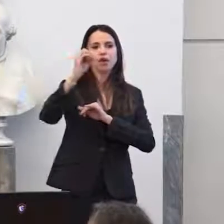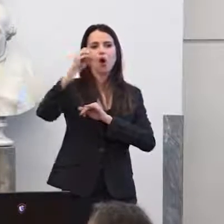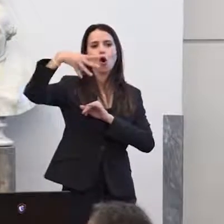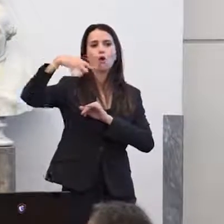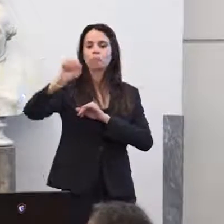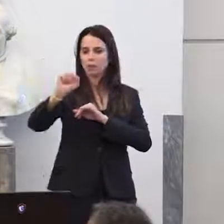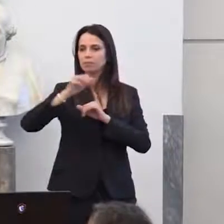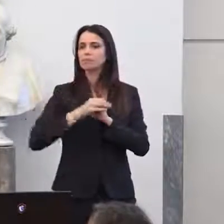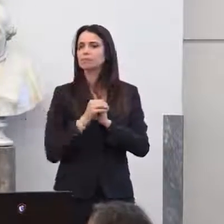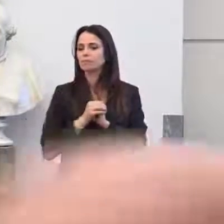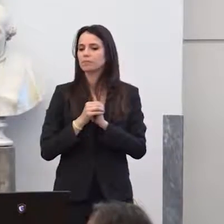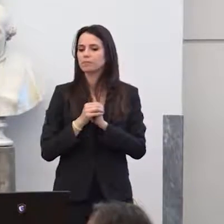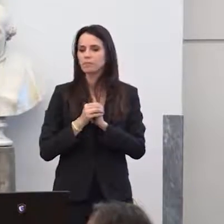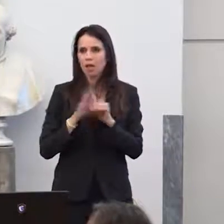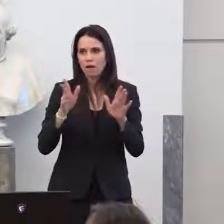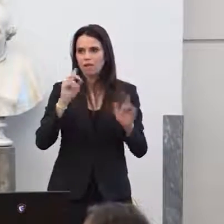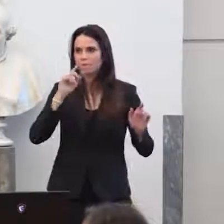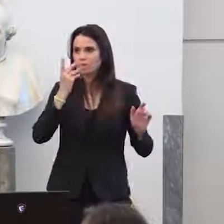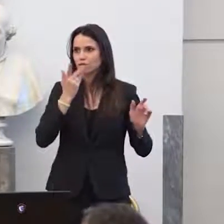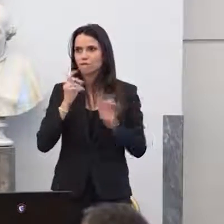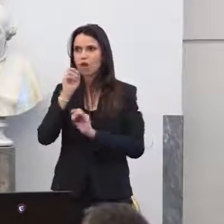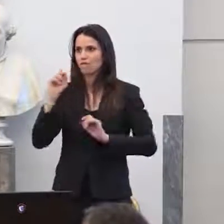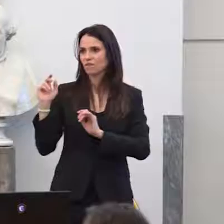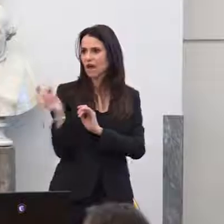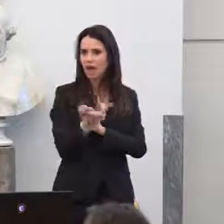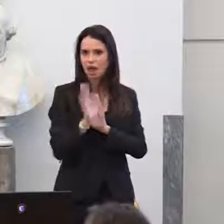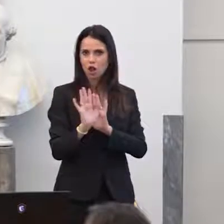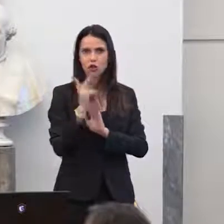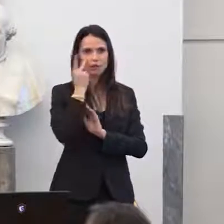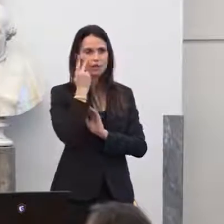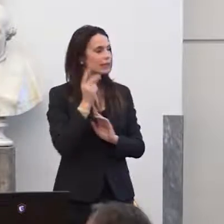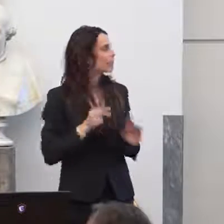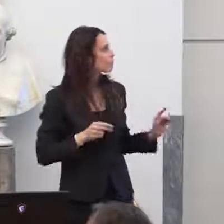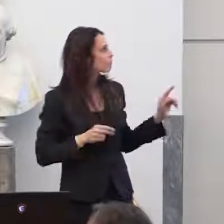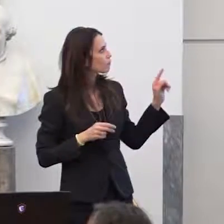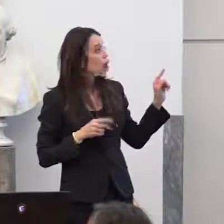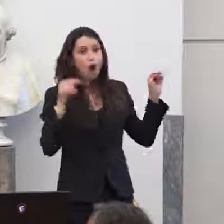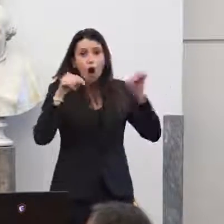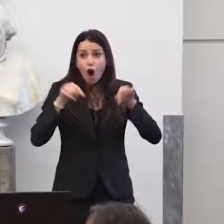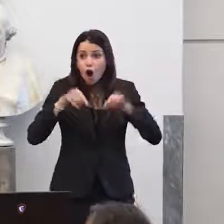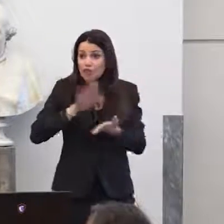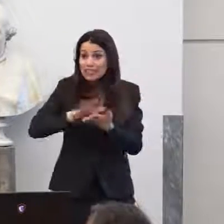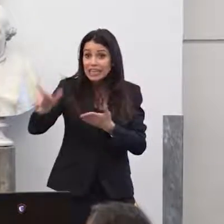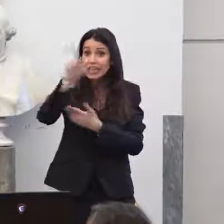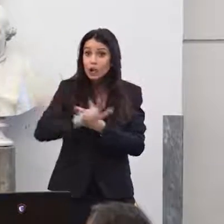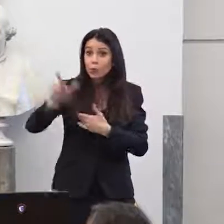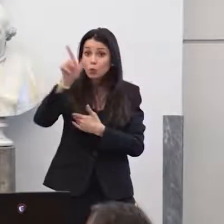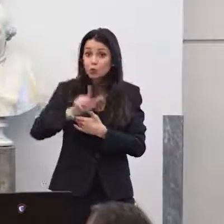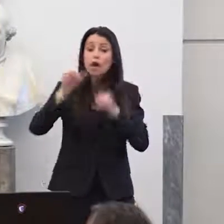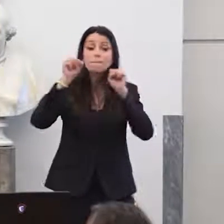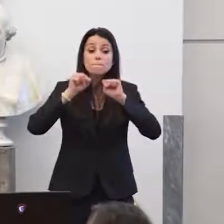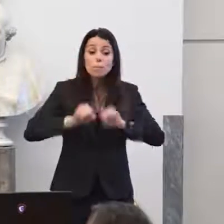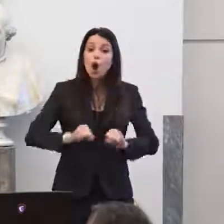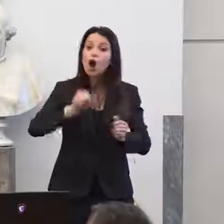Vi faccio rapidamente vedere, ma proprio come flash, perché la diapositiva può essere complessa, quello che riusciamo oggi a garantire al Santa Lucia a un paziente che si